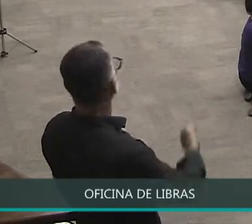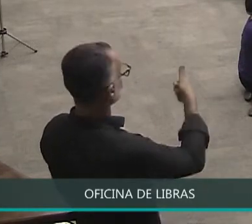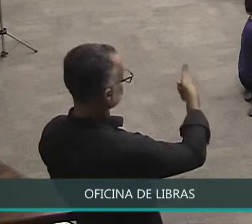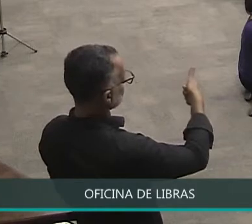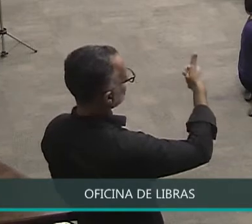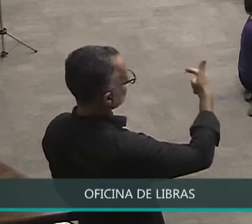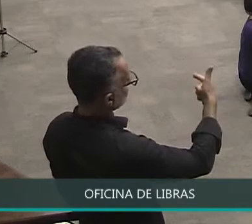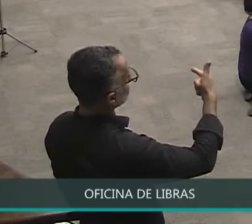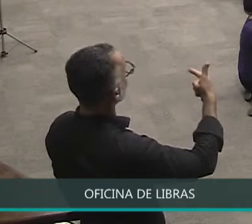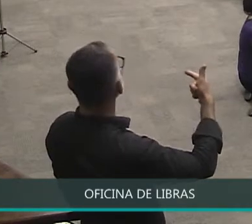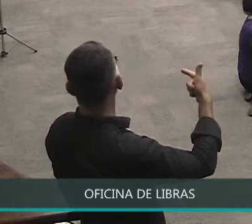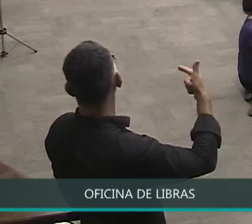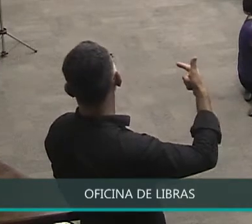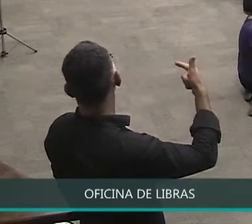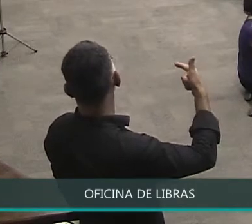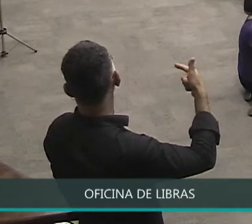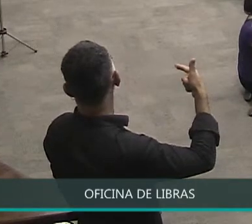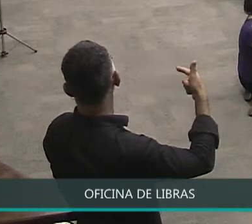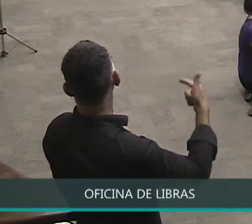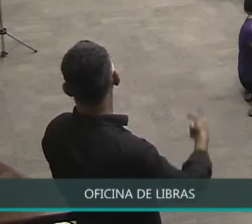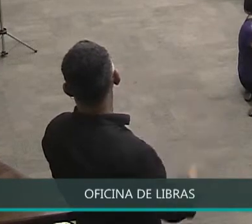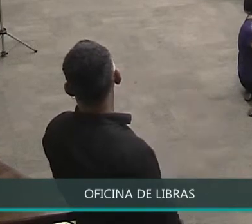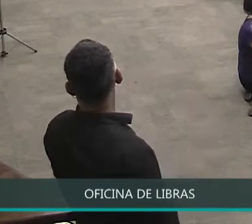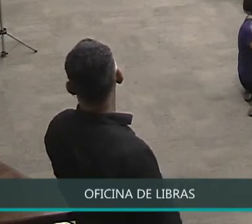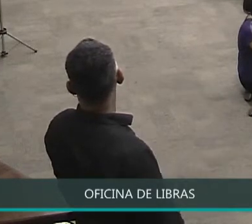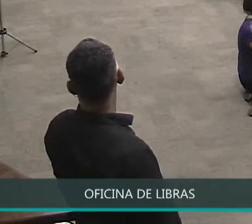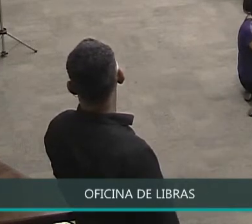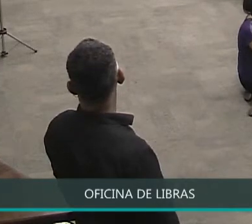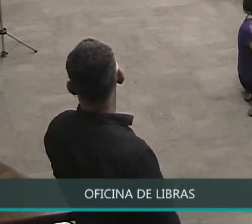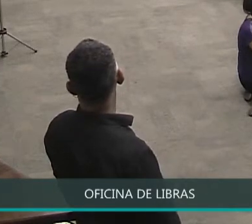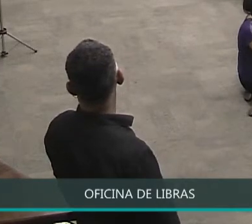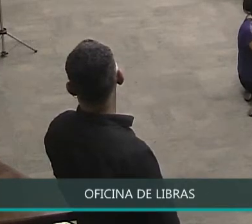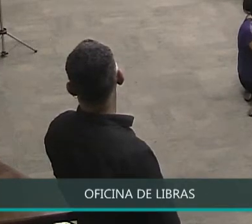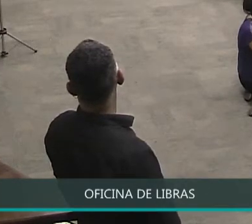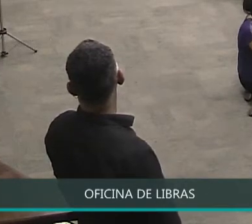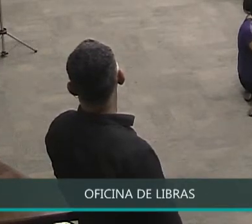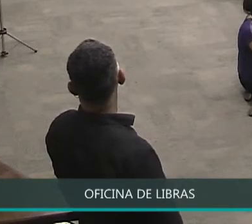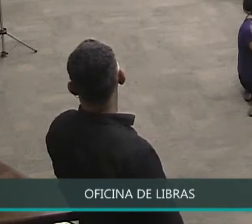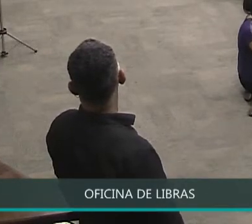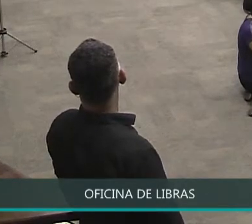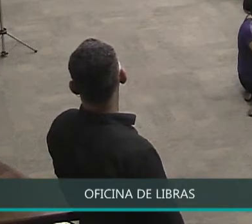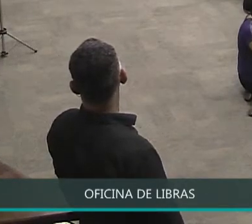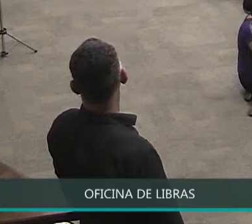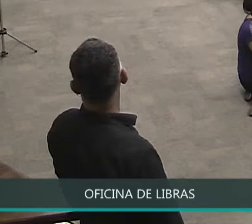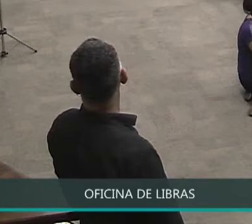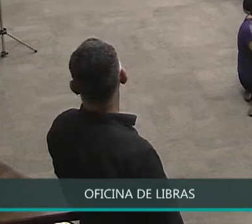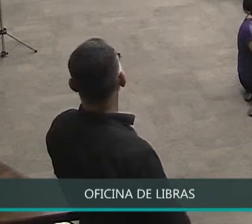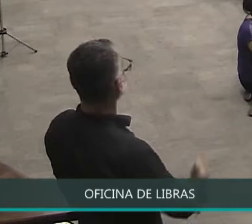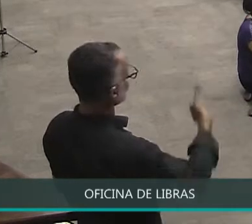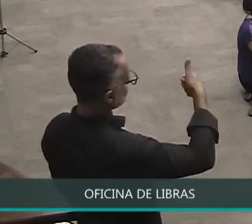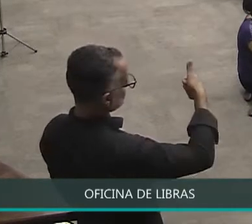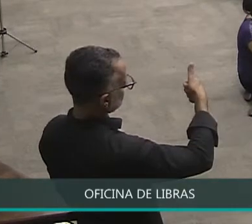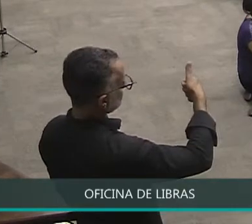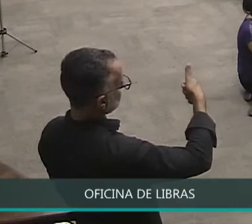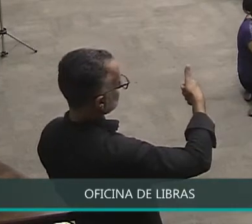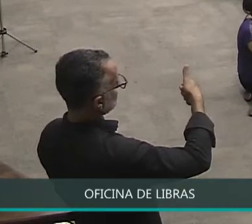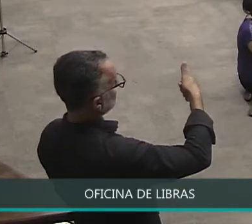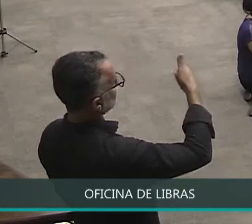2, 3, 4. Esse número a gente faz no Rio de Janeiro. Tá? Então, além